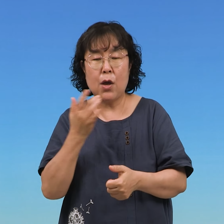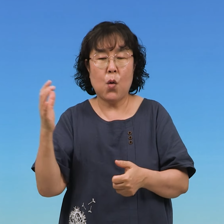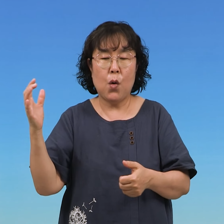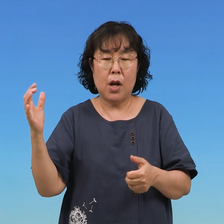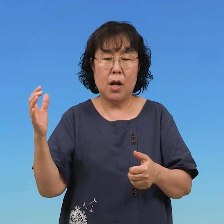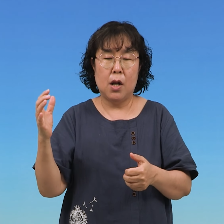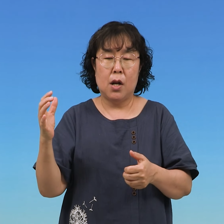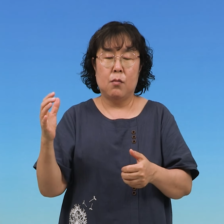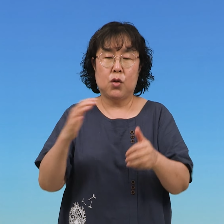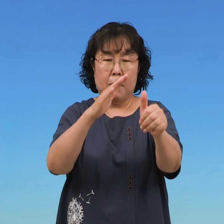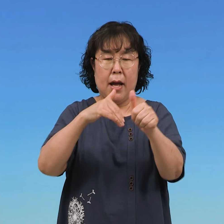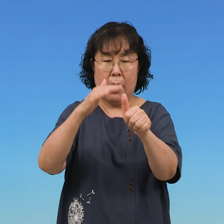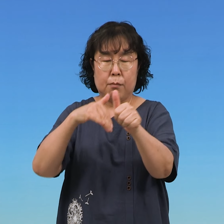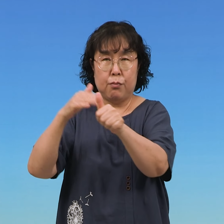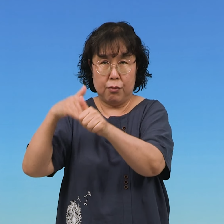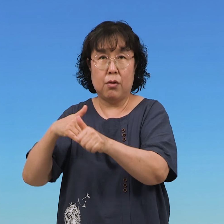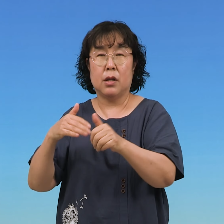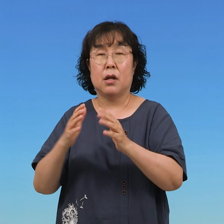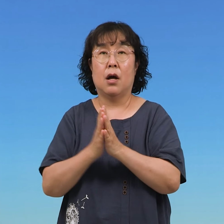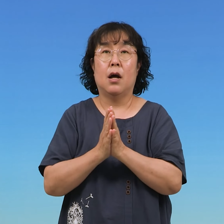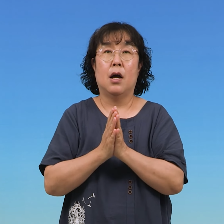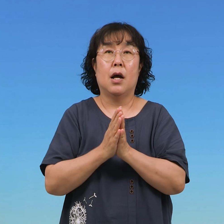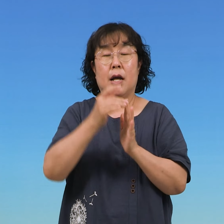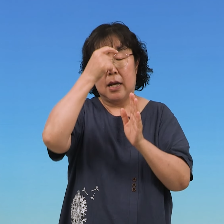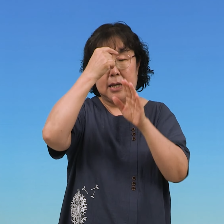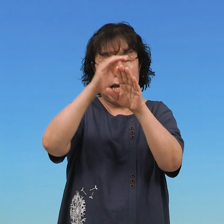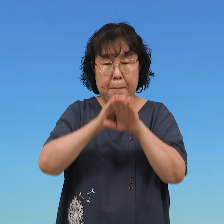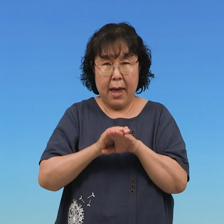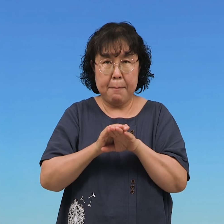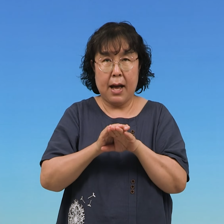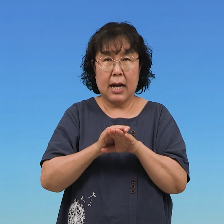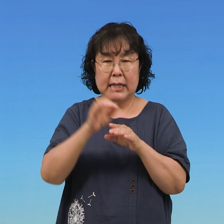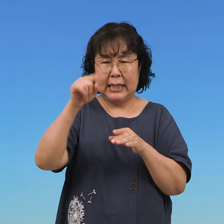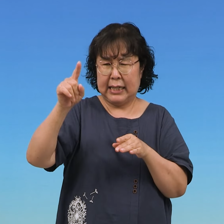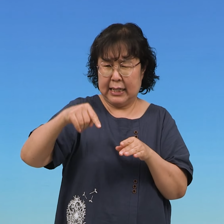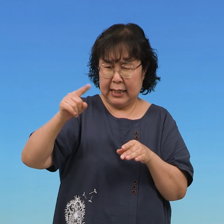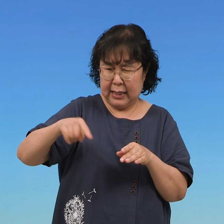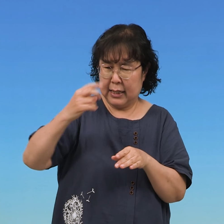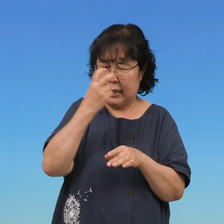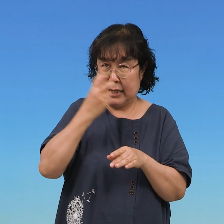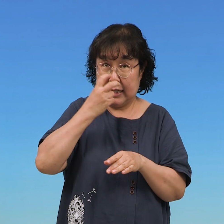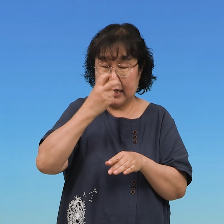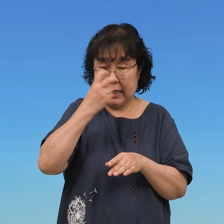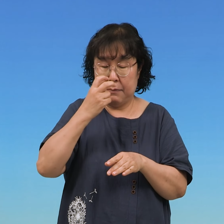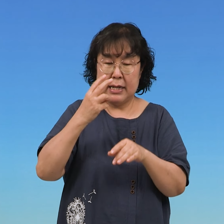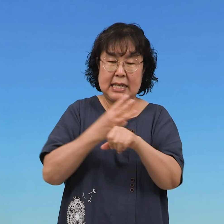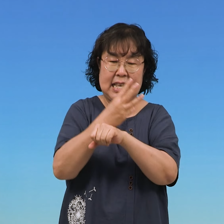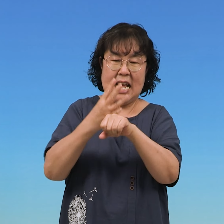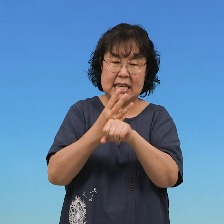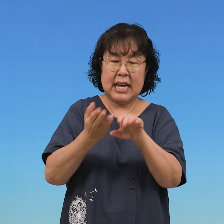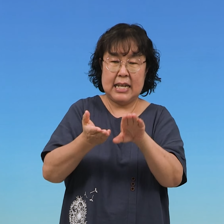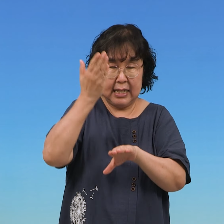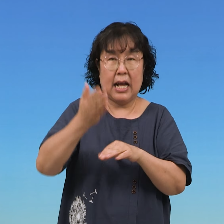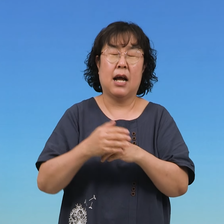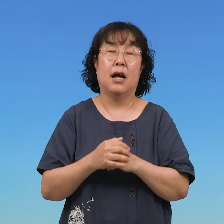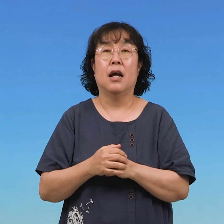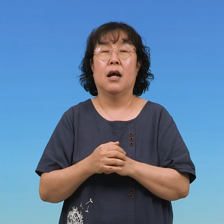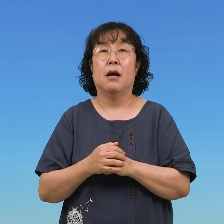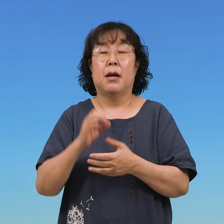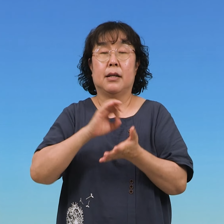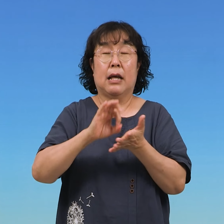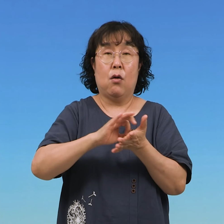7시부터 불러내가지고 예배 점검하고 예배 체크하는데 3시간씩 걸렸습니다. 그리고 막 얼어붙도록 어떻게 예배를